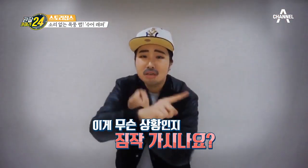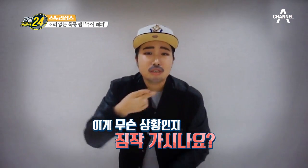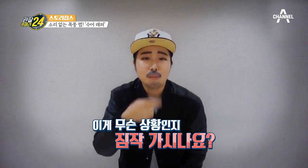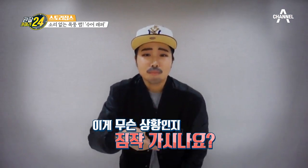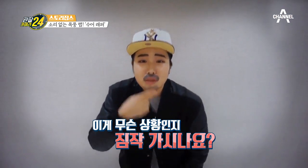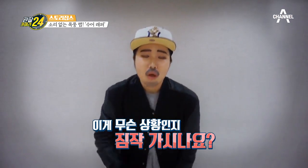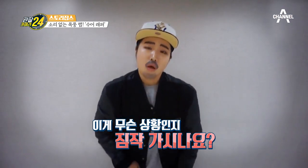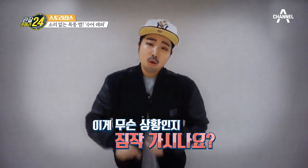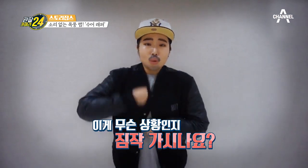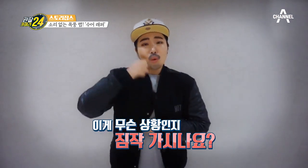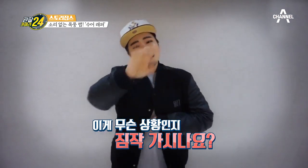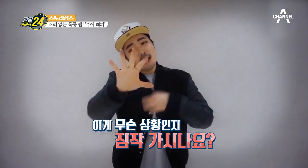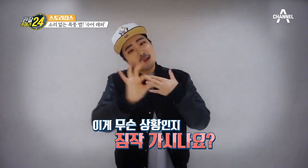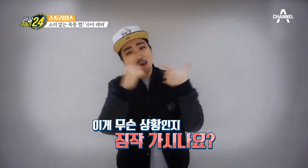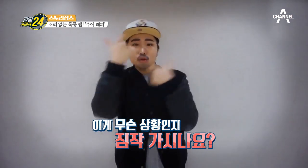혹시 이런 그림은 어떠신지요?